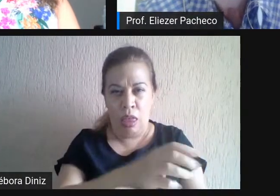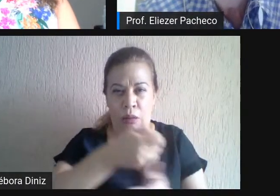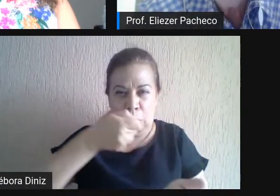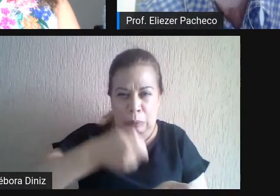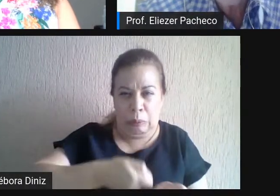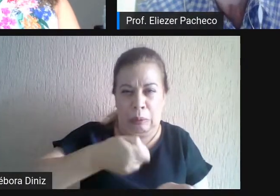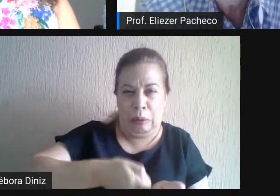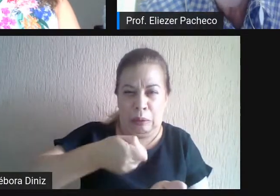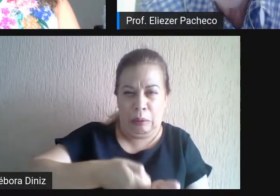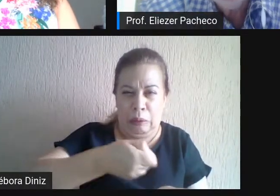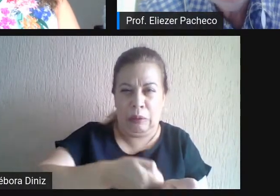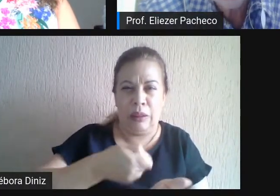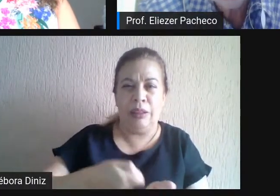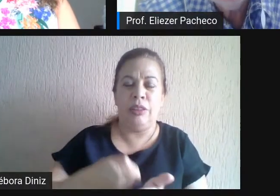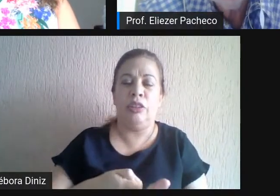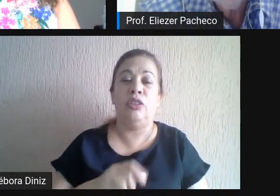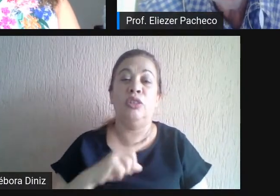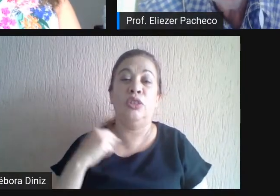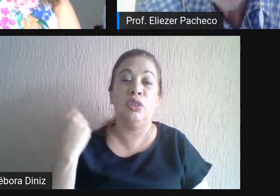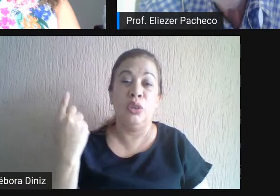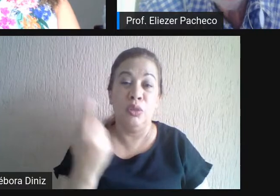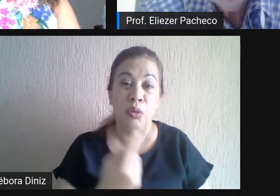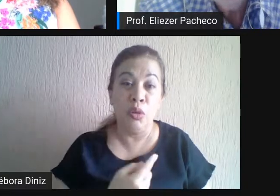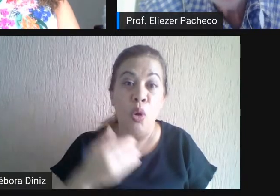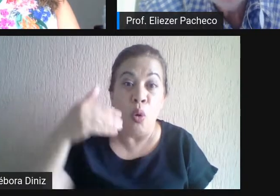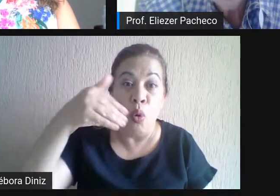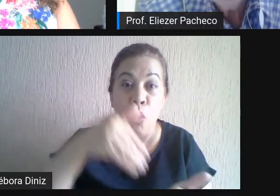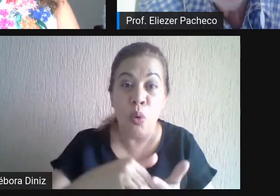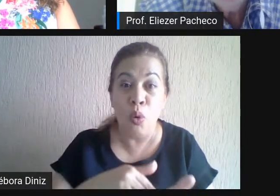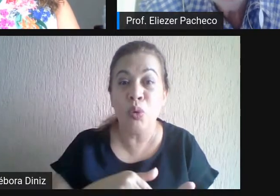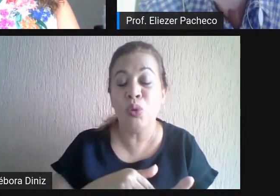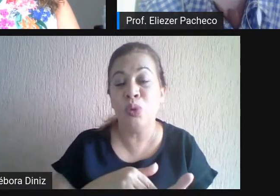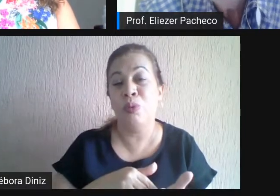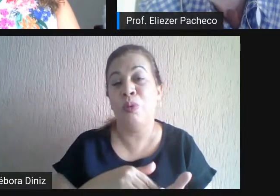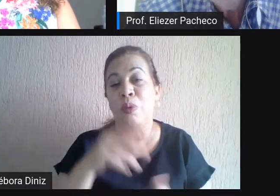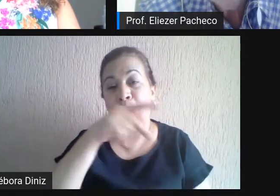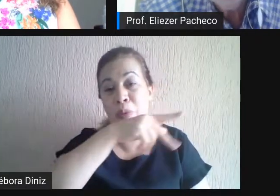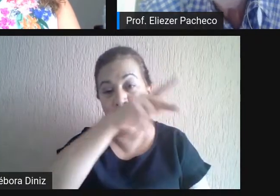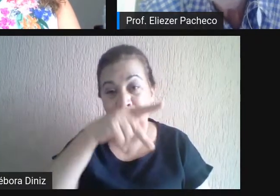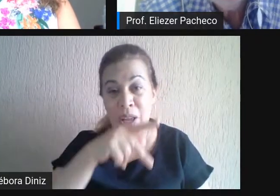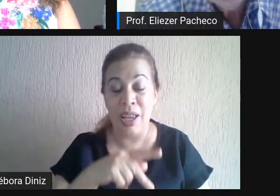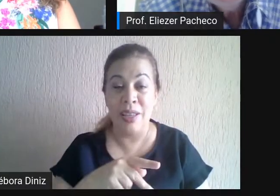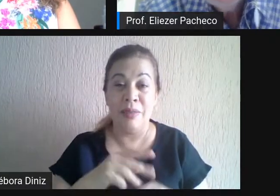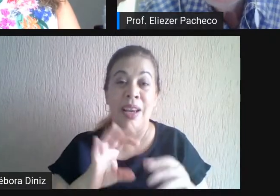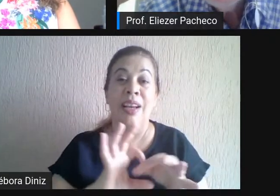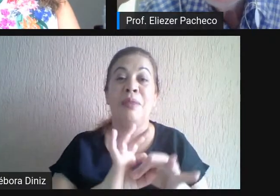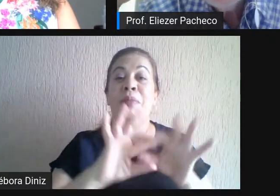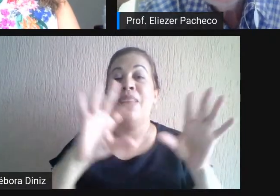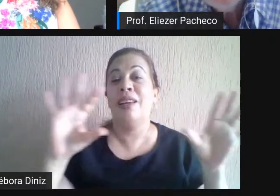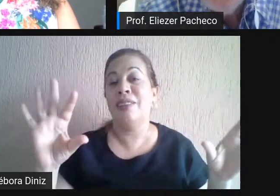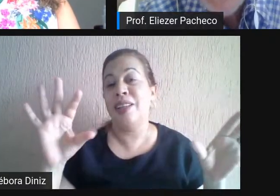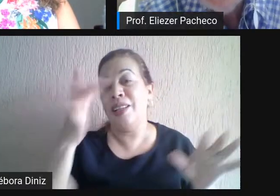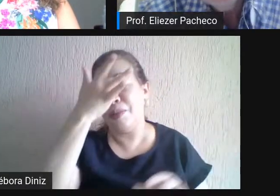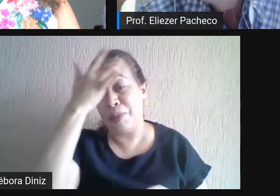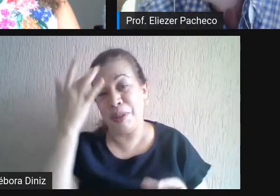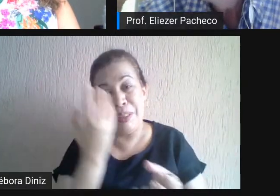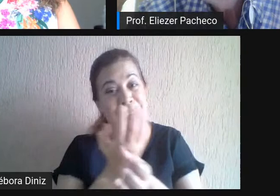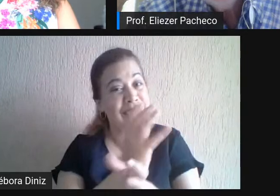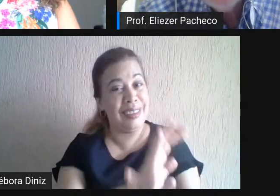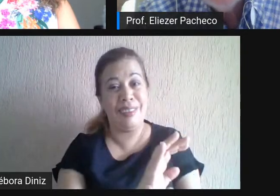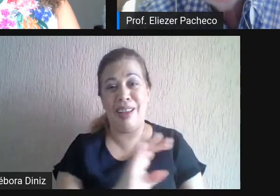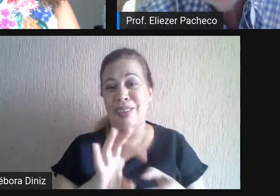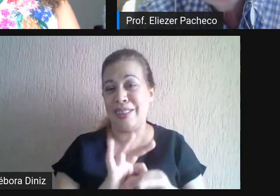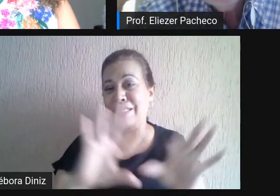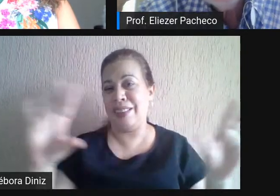país civilizado do planeta a abolir o trabalho servil no país, no mundo, que é a forma mais cruel